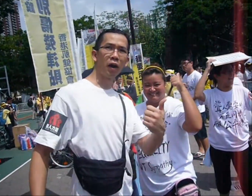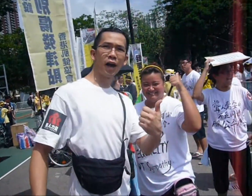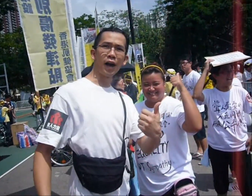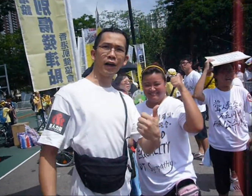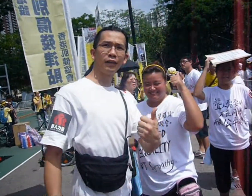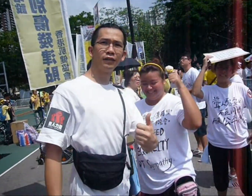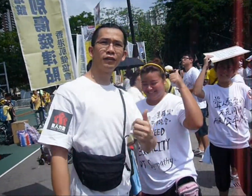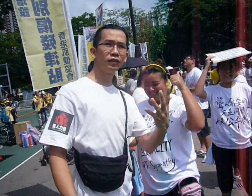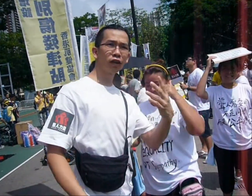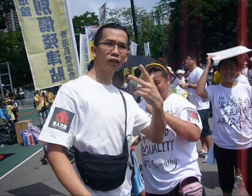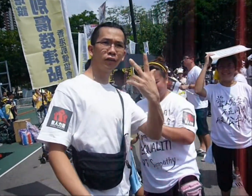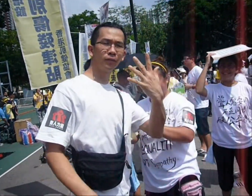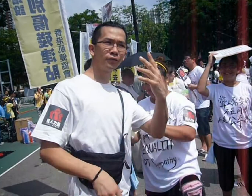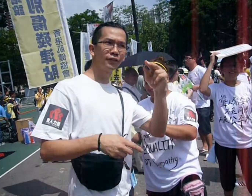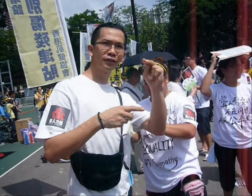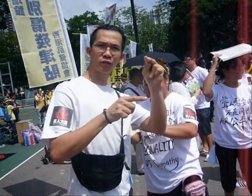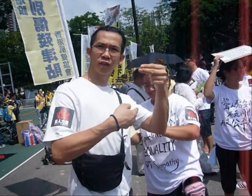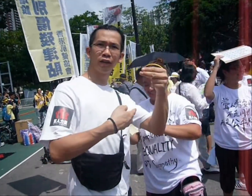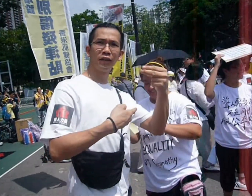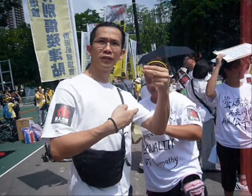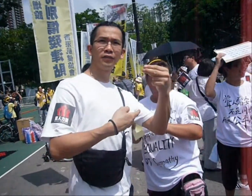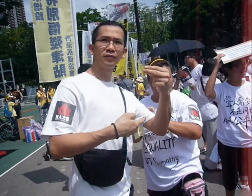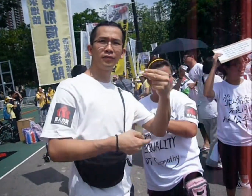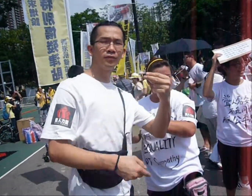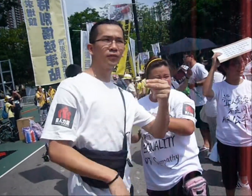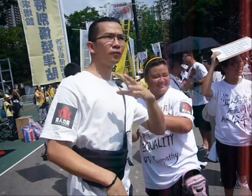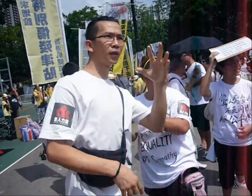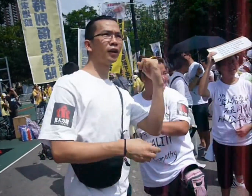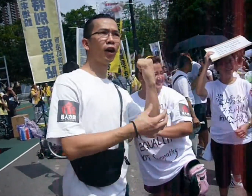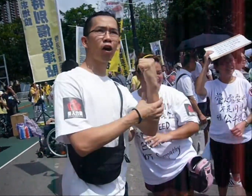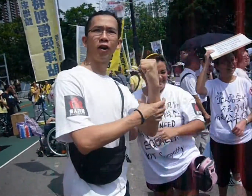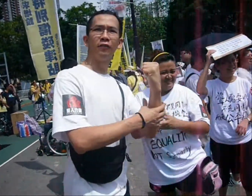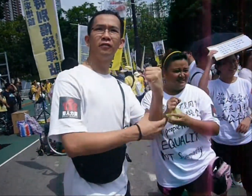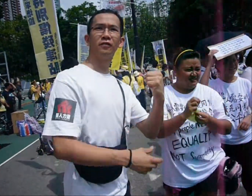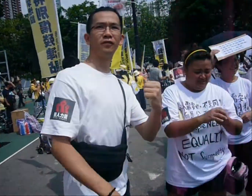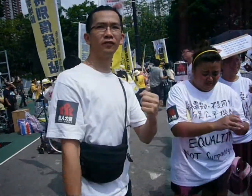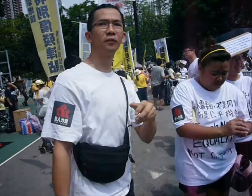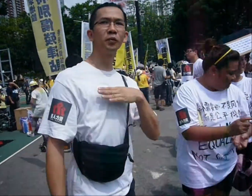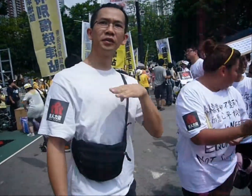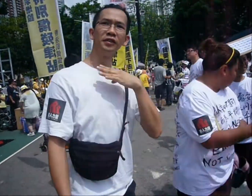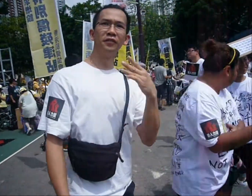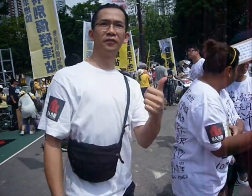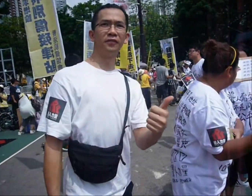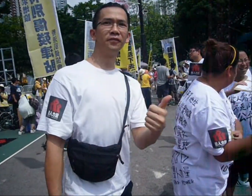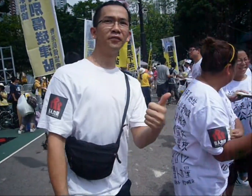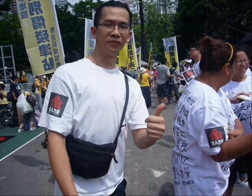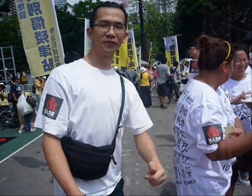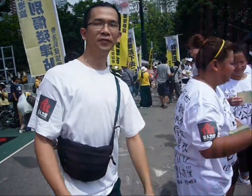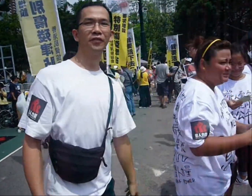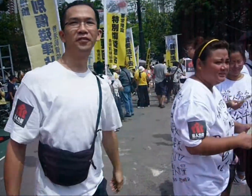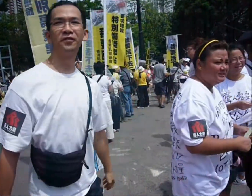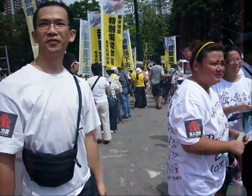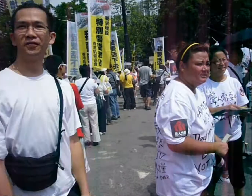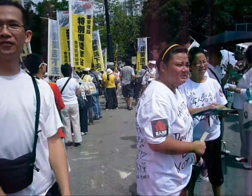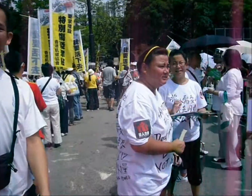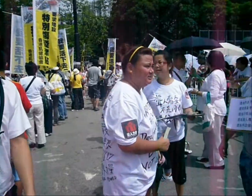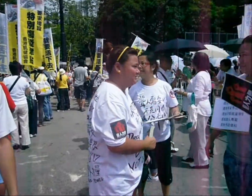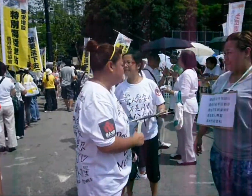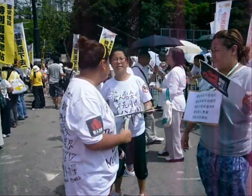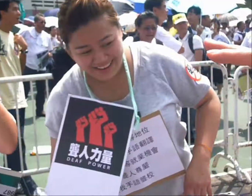不如我哋咧叫一叫咧呢六個副題嘅口號，好唔好啊？ 好。 回購公共事業，回家